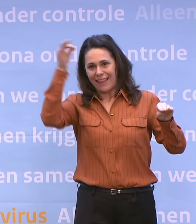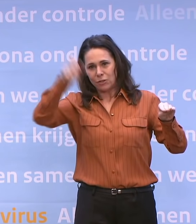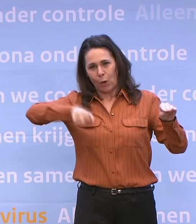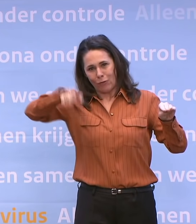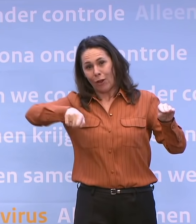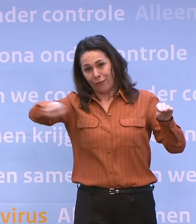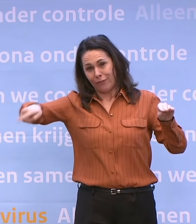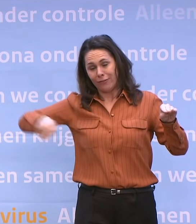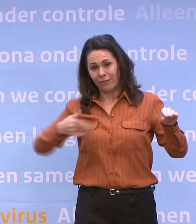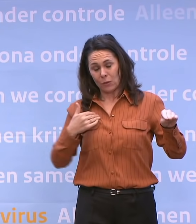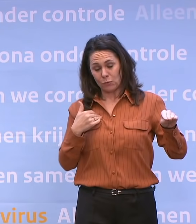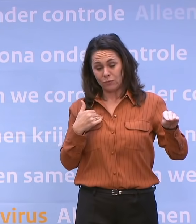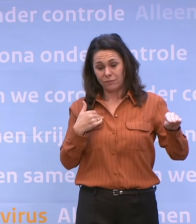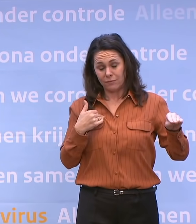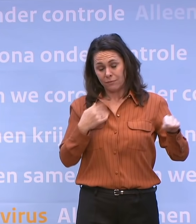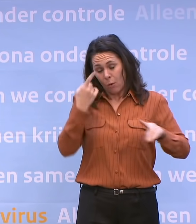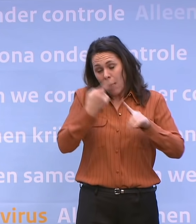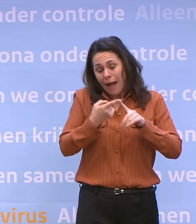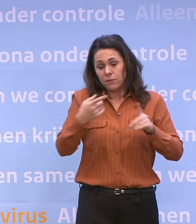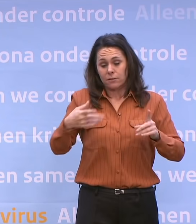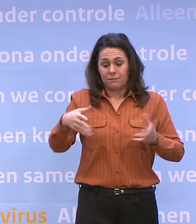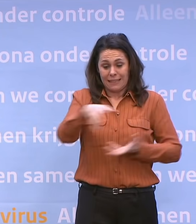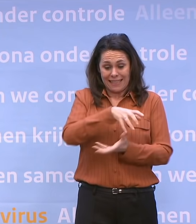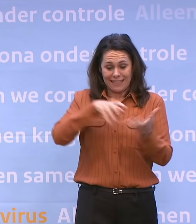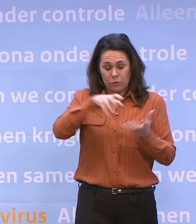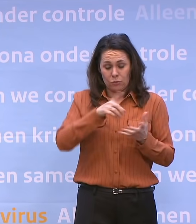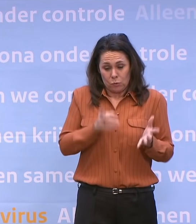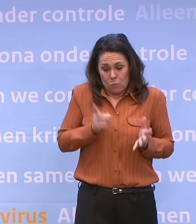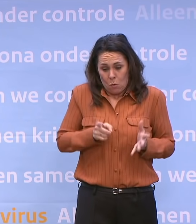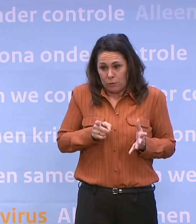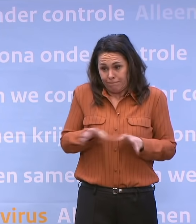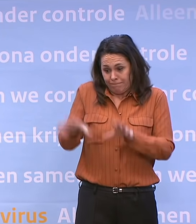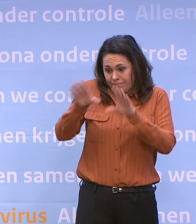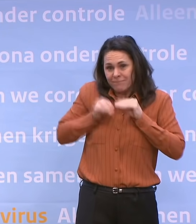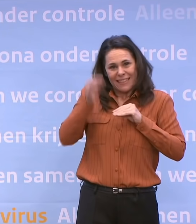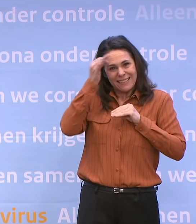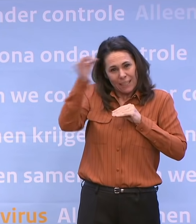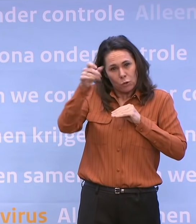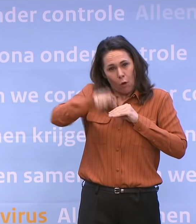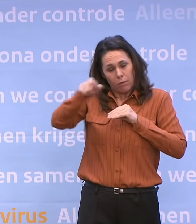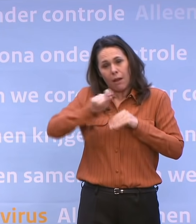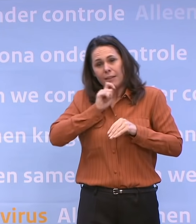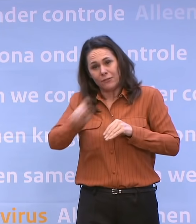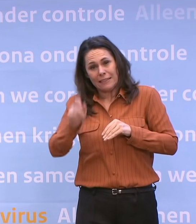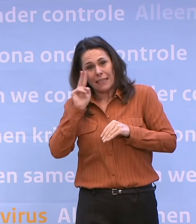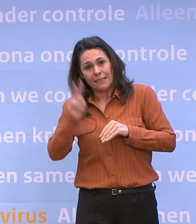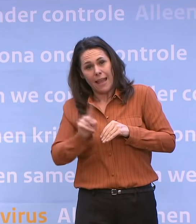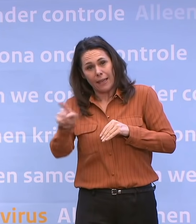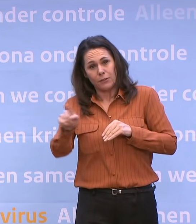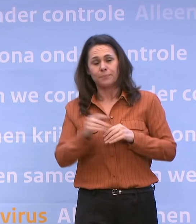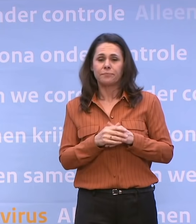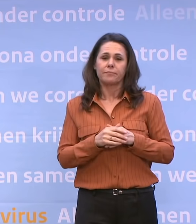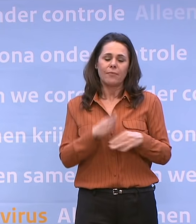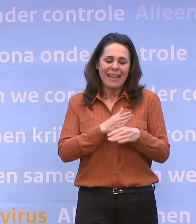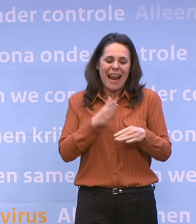vind nogmaals dat in zo'n crisis je moet baseren op de deskundige adviezen en de deskundige inzichten. Daar wordt iedere keer de laatste stand